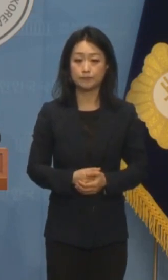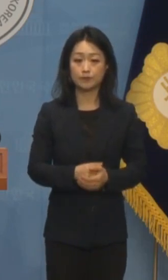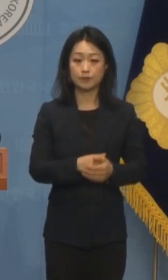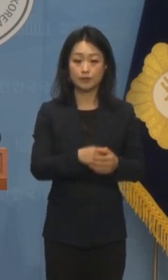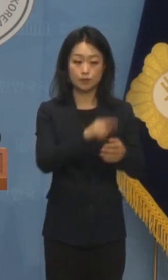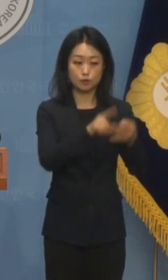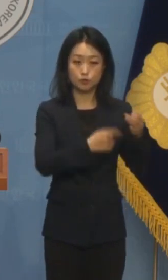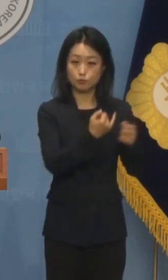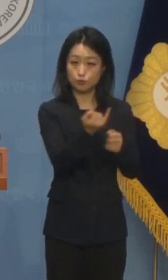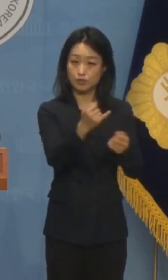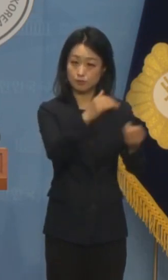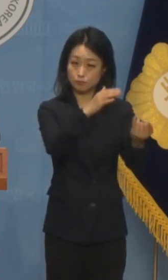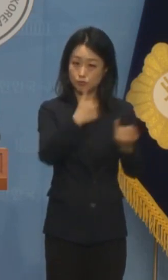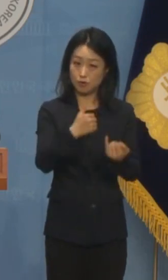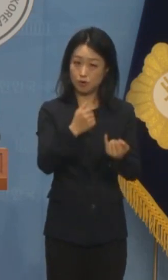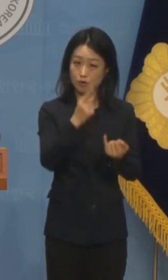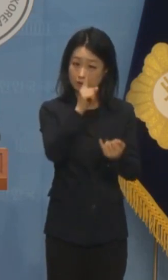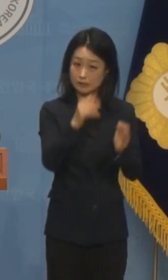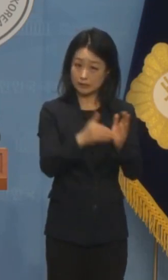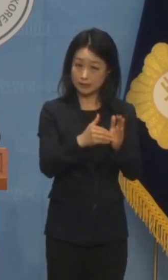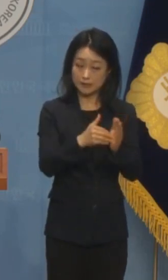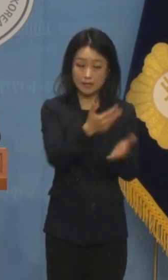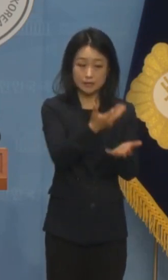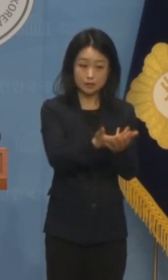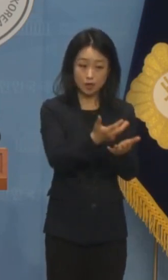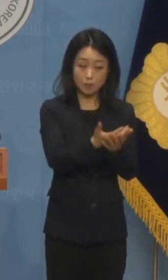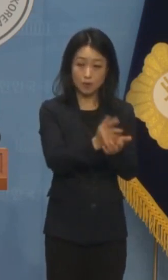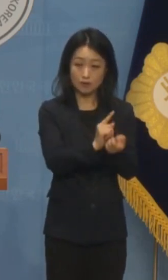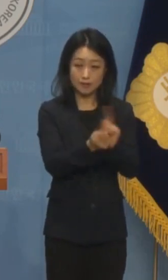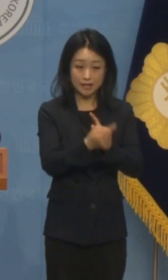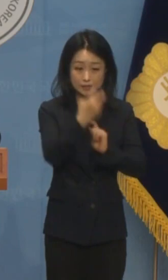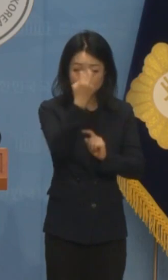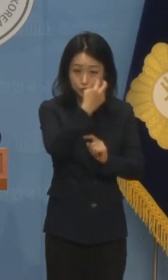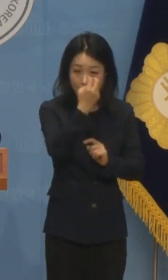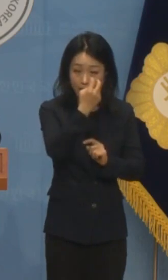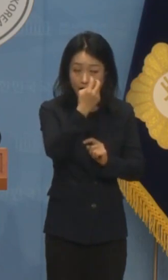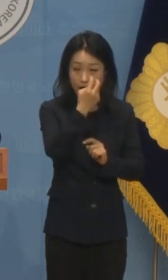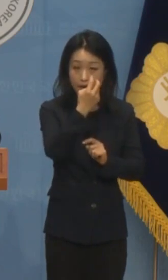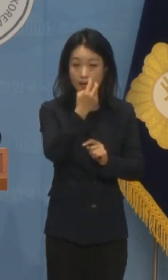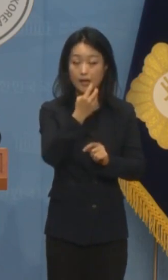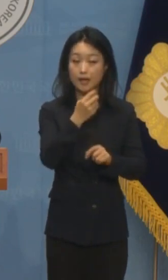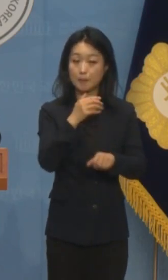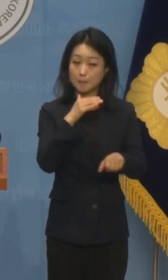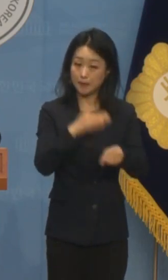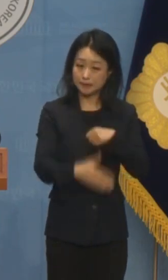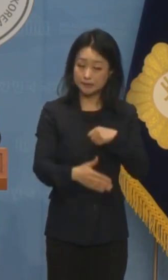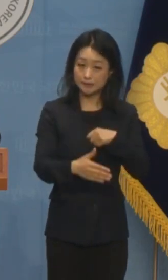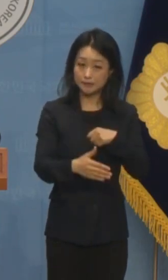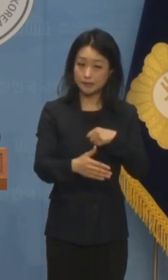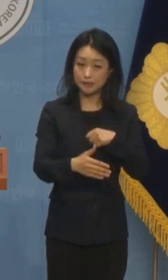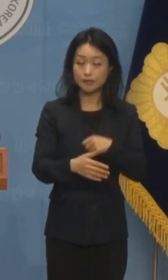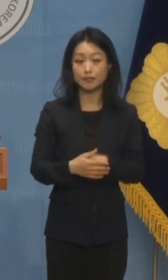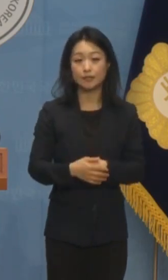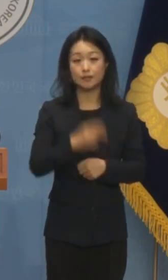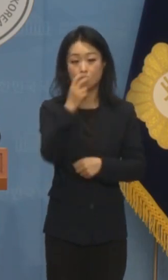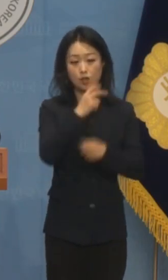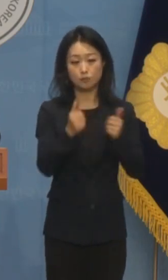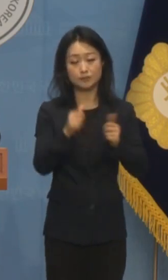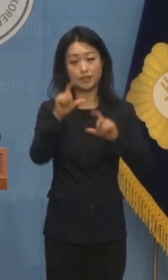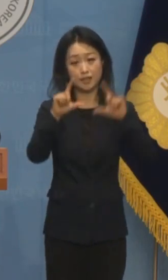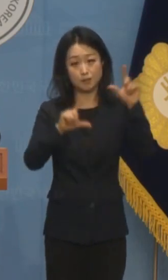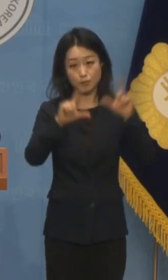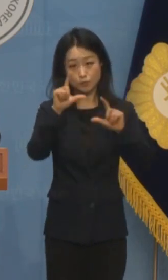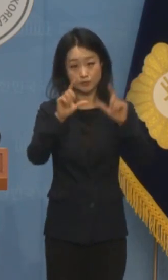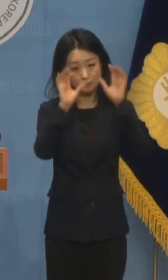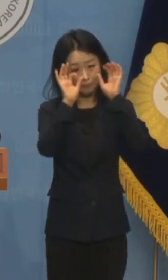조사 혹은 서면 조사면 한두 번의 소환 조사 혹은 서면